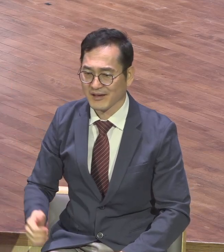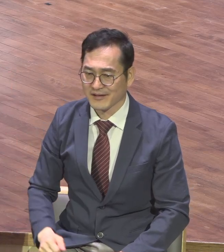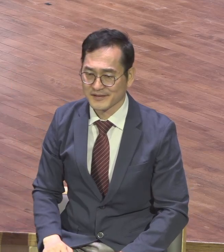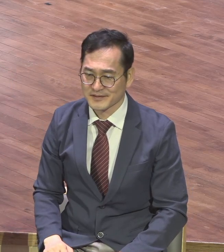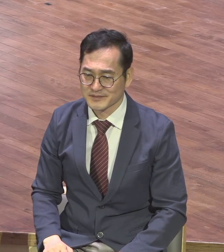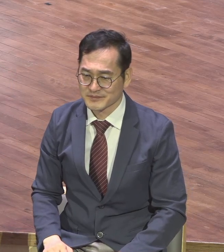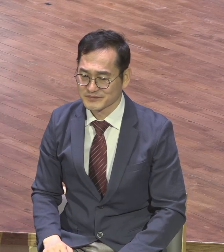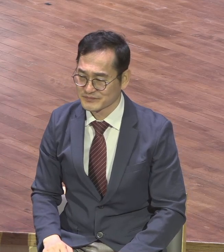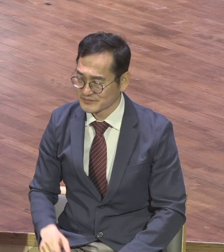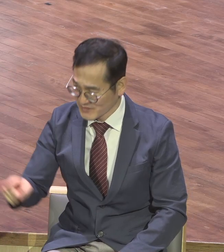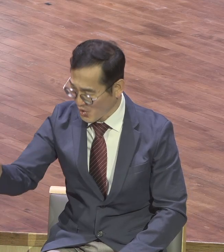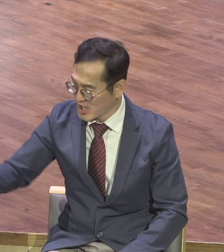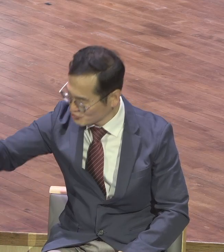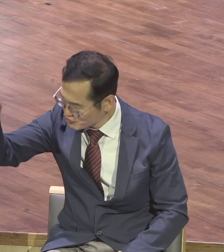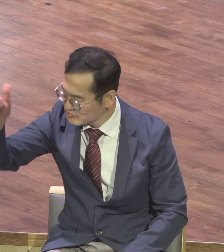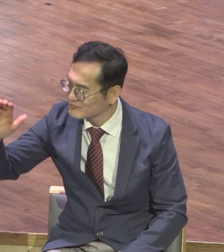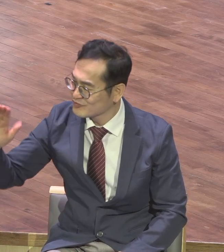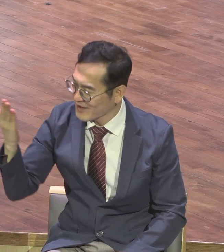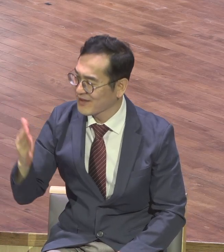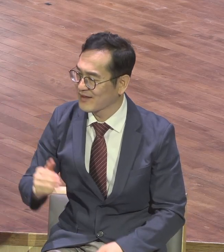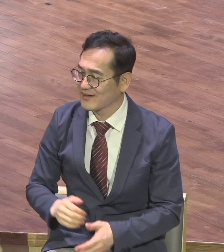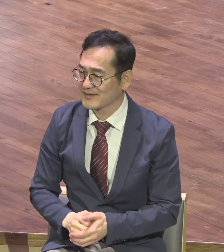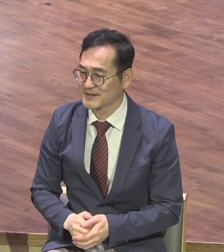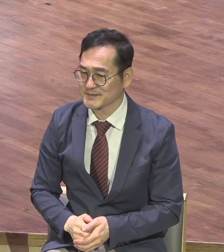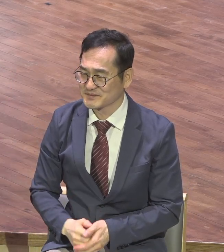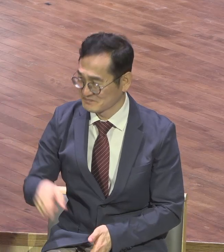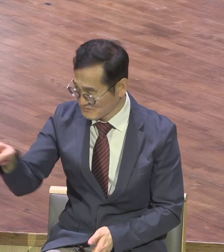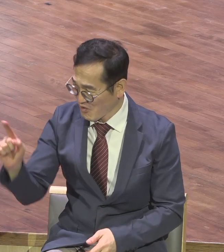돼. 너가 중요한 거야.